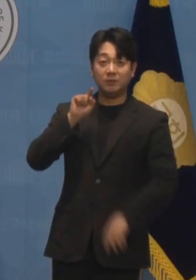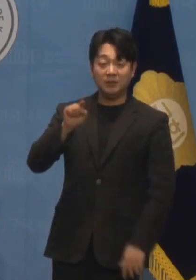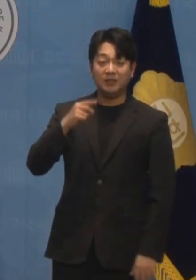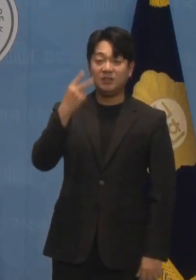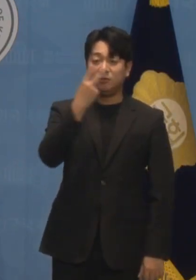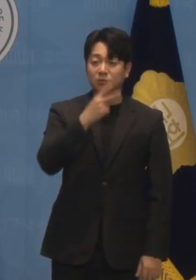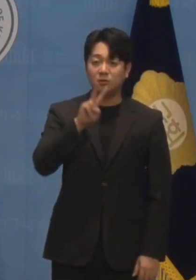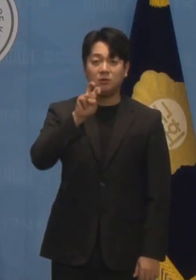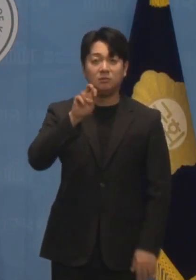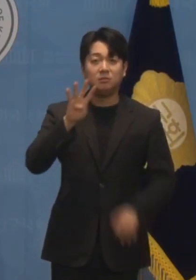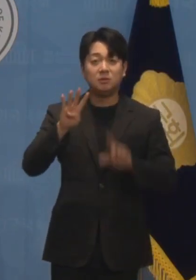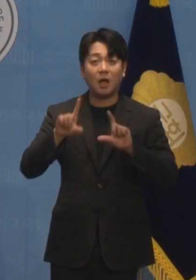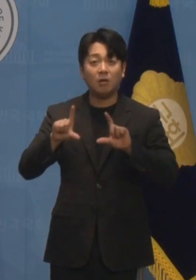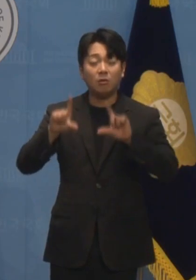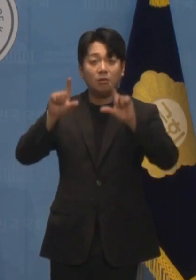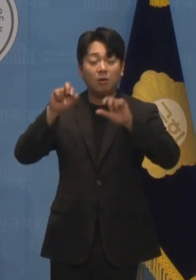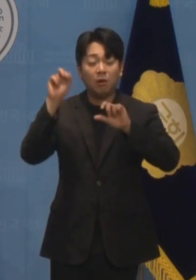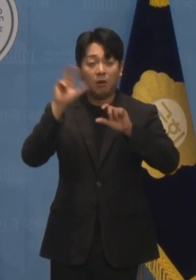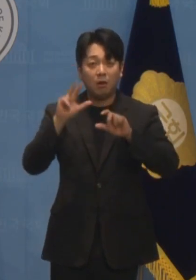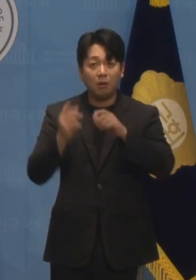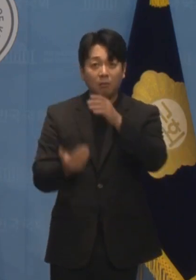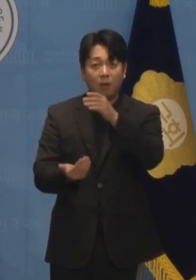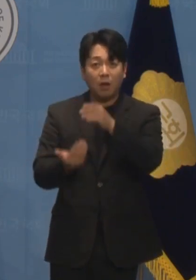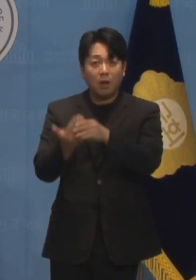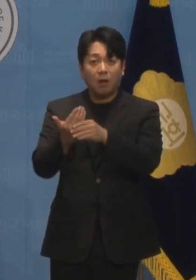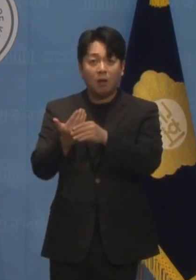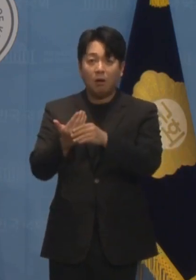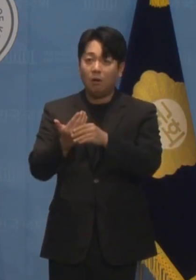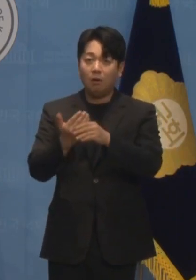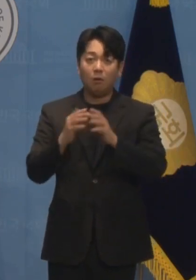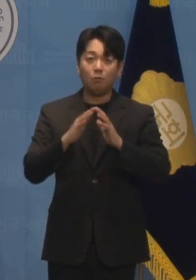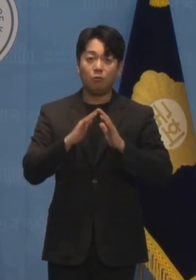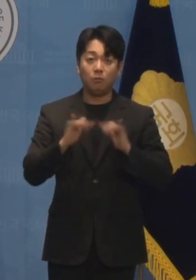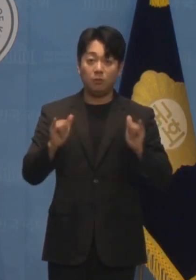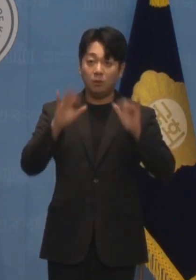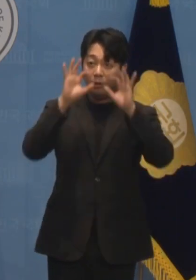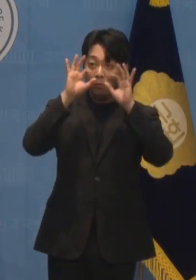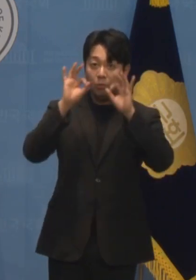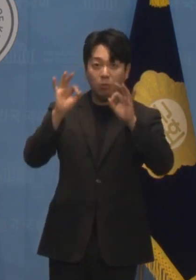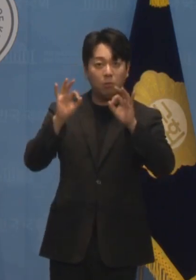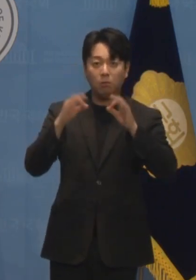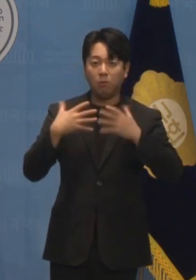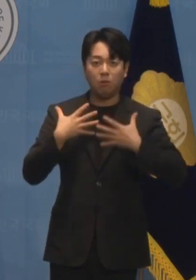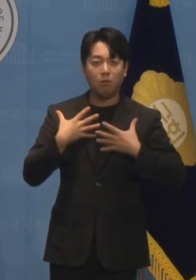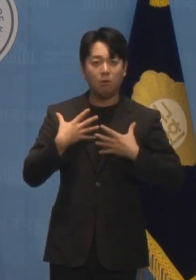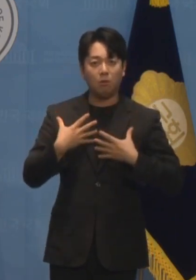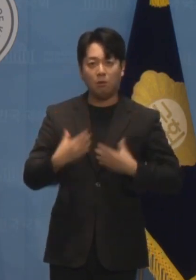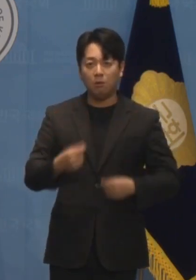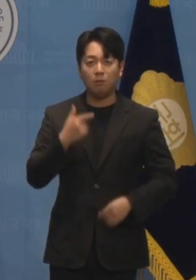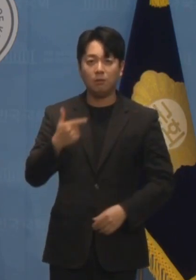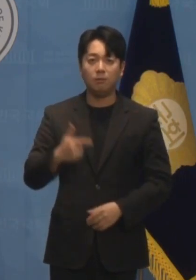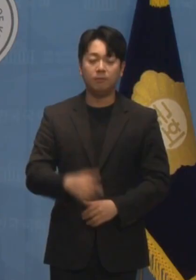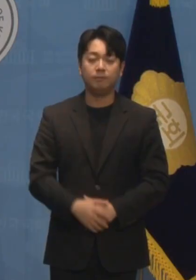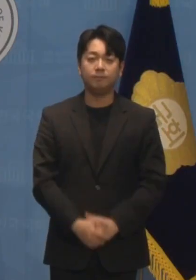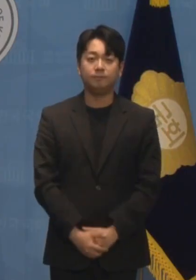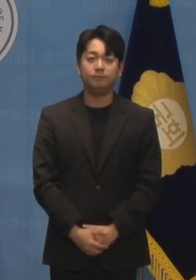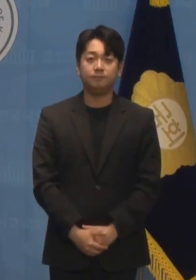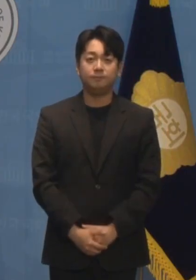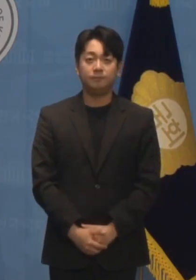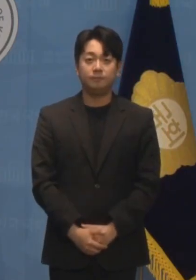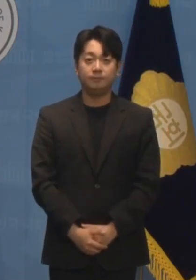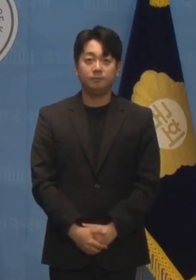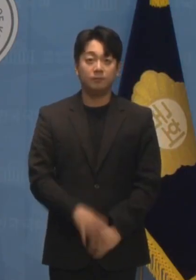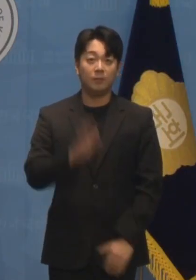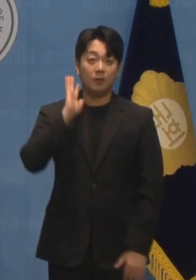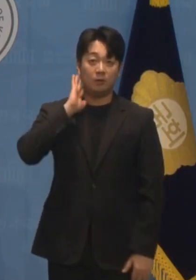2024년에 버젓이 벌어지고 있다는 점에서 국민들은 더욱 절망하고 있습니다. 김건희